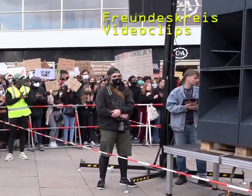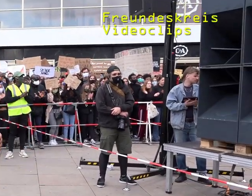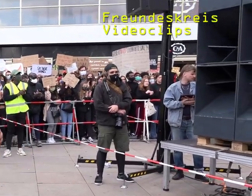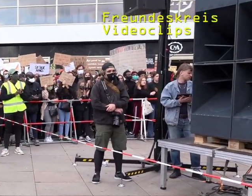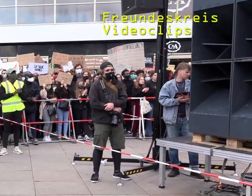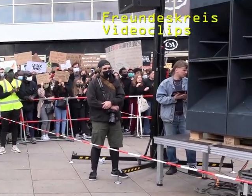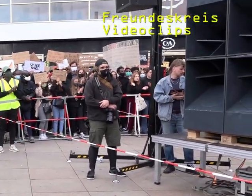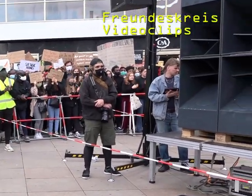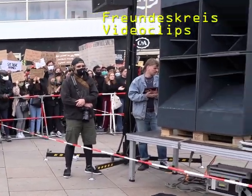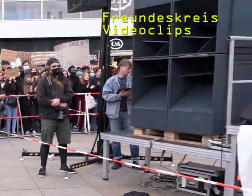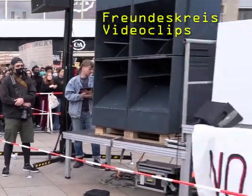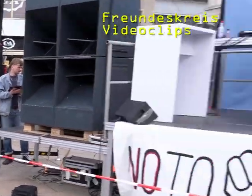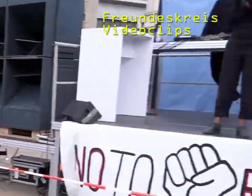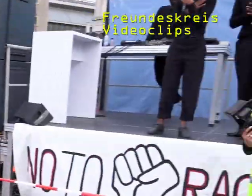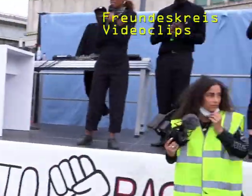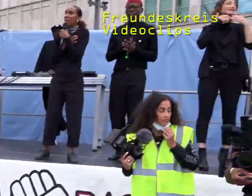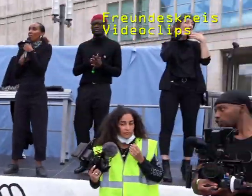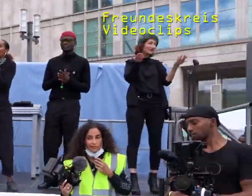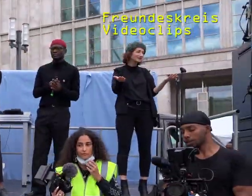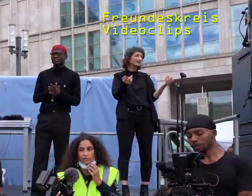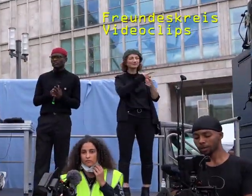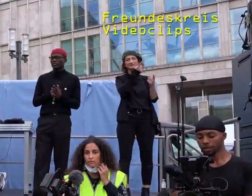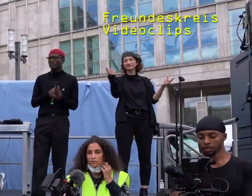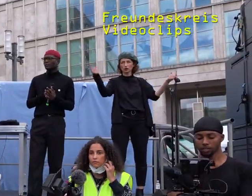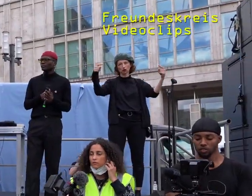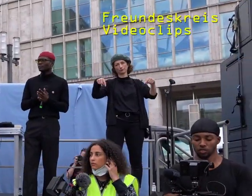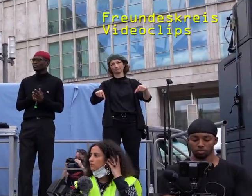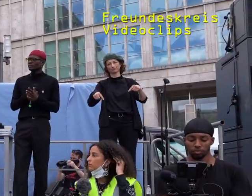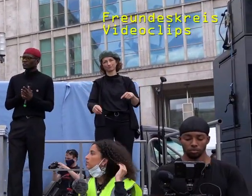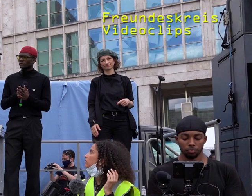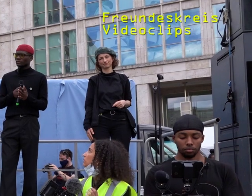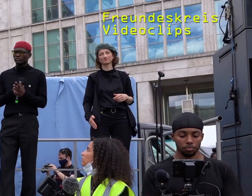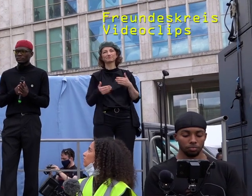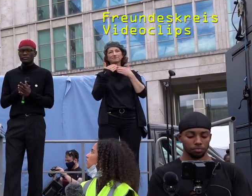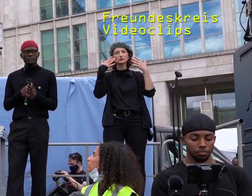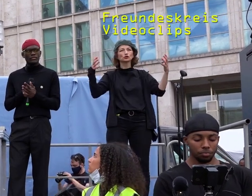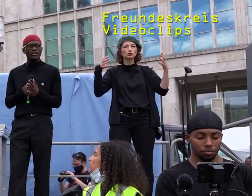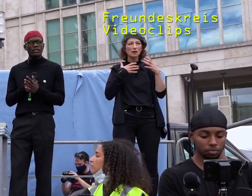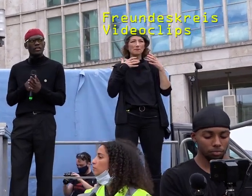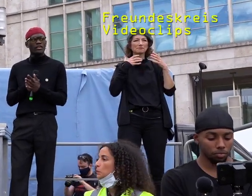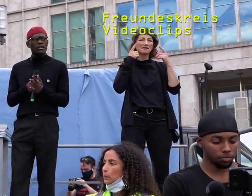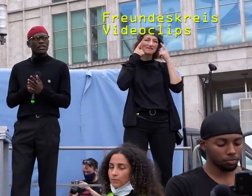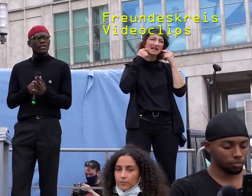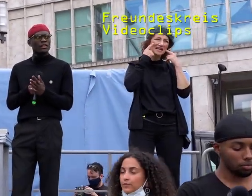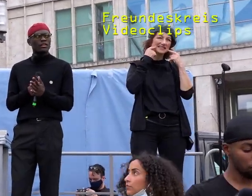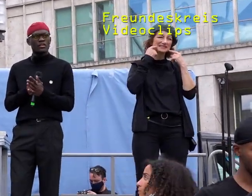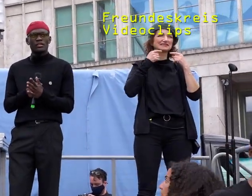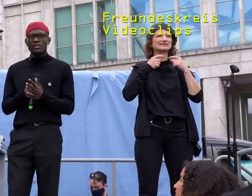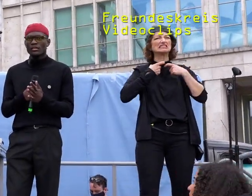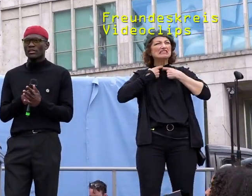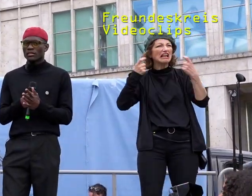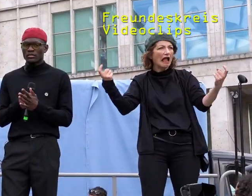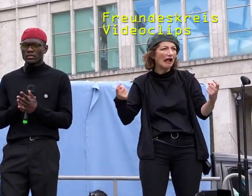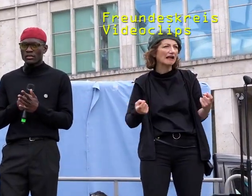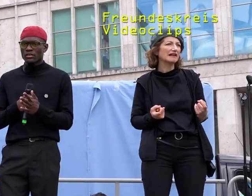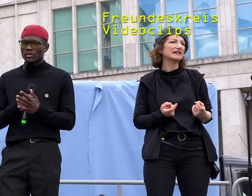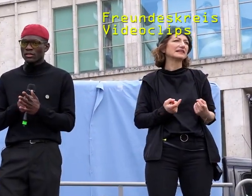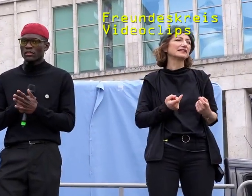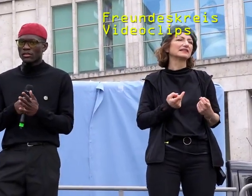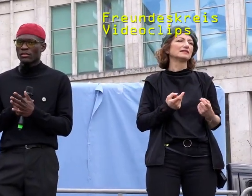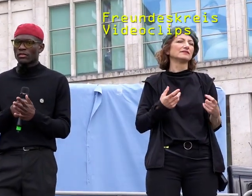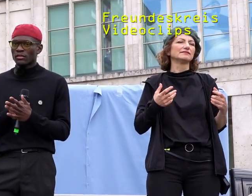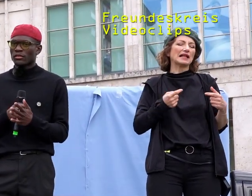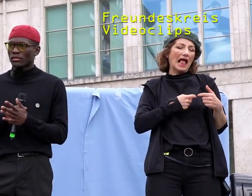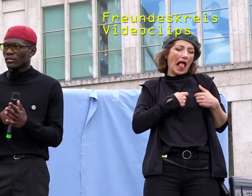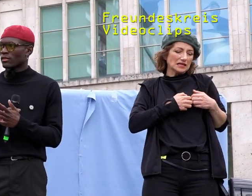Also vielen Dank an euch alle, dass ihr hier wart. Vielen Dank, dass ihr mit uns geweint, mit uns geschrien habt, dass ihr verletzlich wart